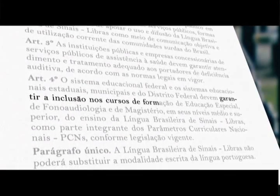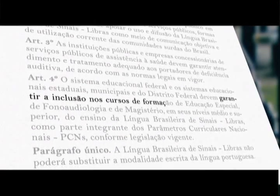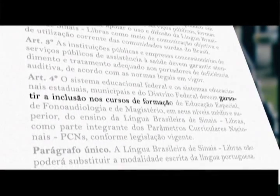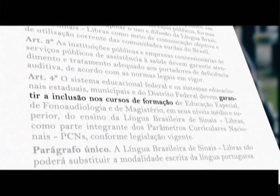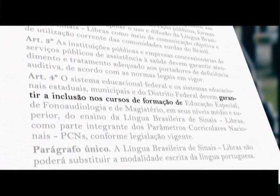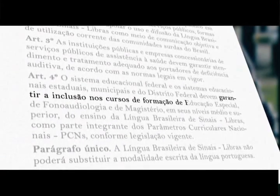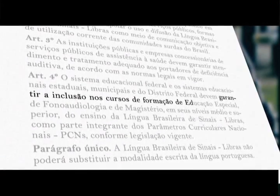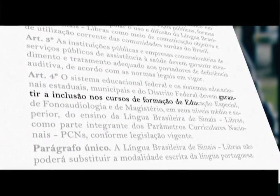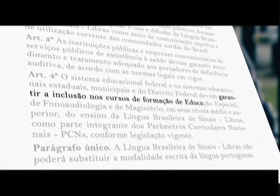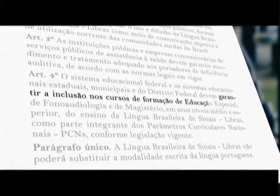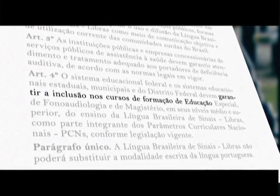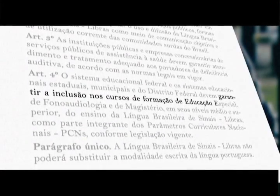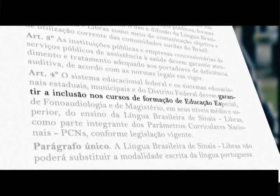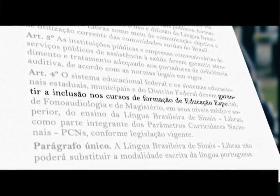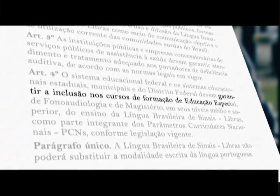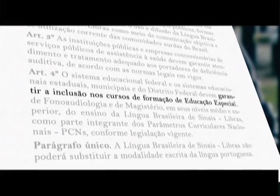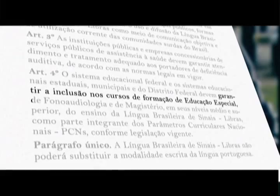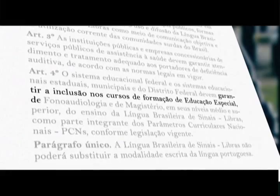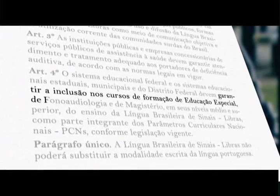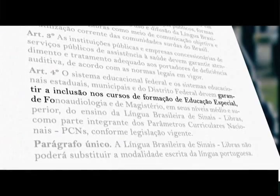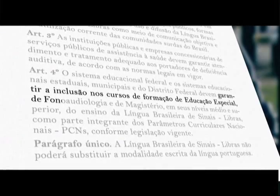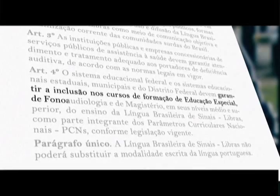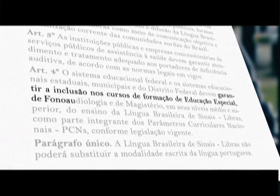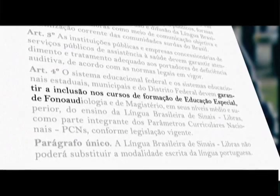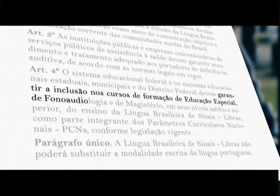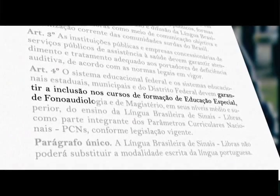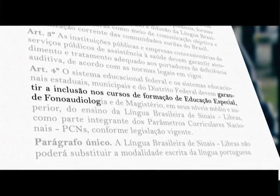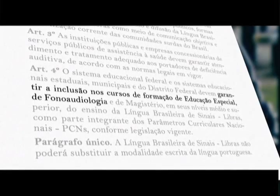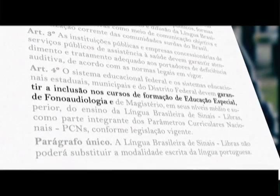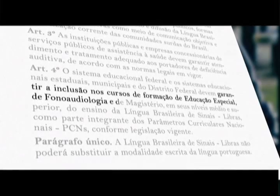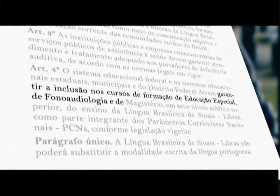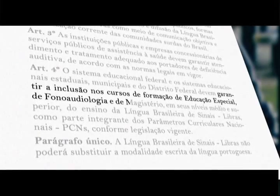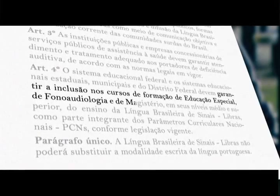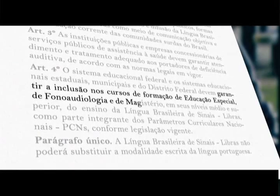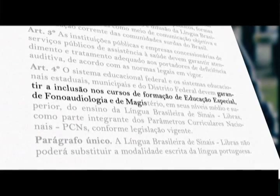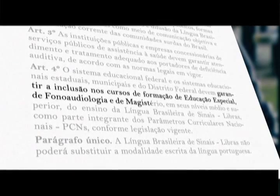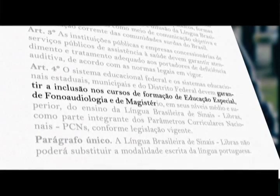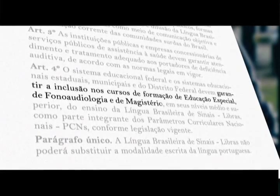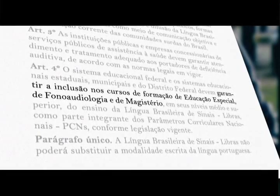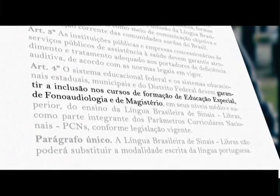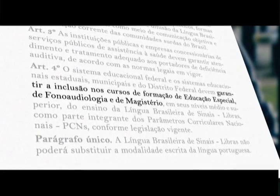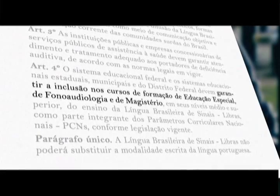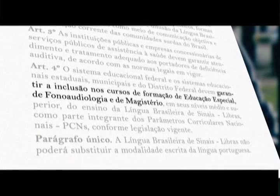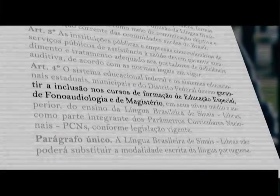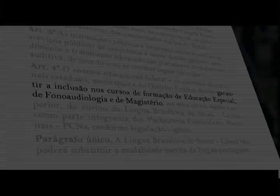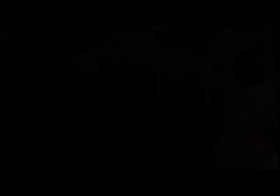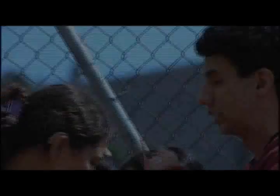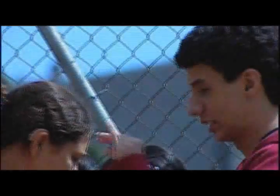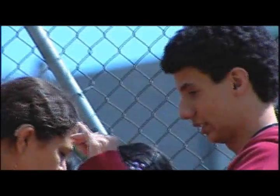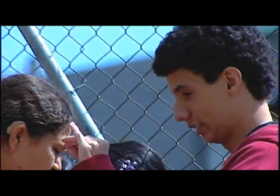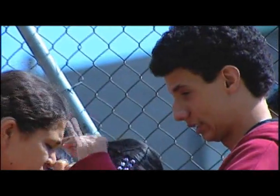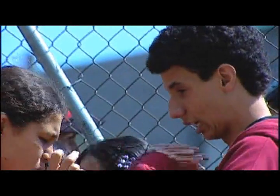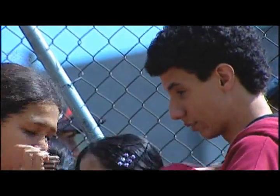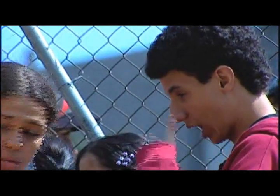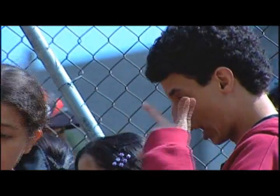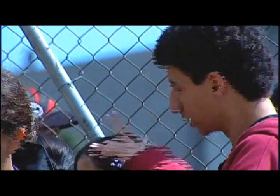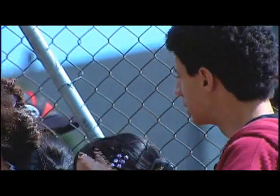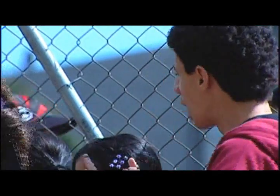de formação de professores em pedagogia, fonoaudiologia e licenciaturas. Na Libras, os